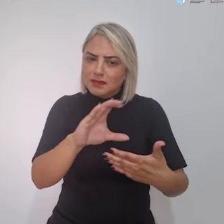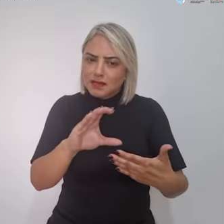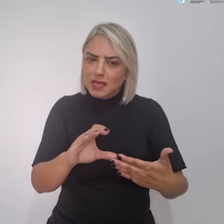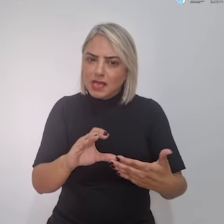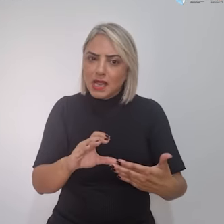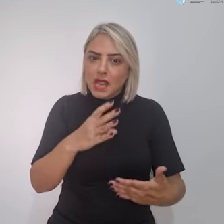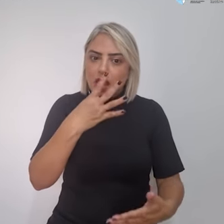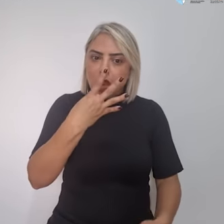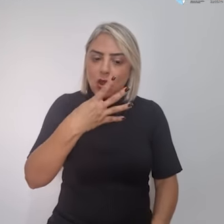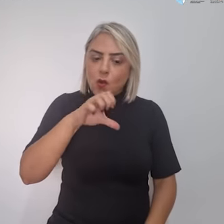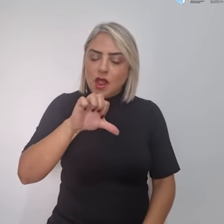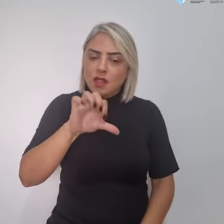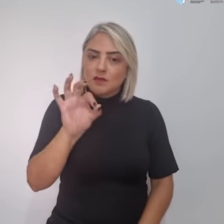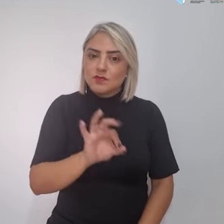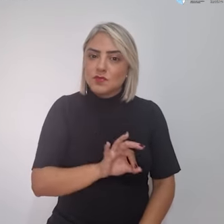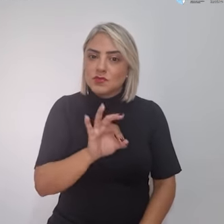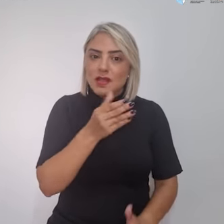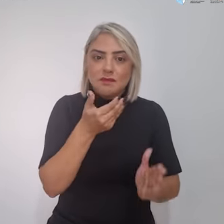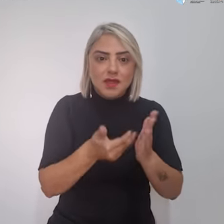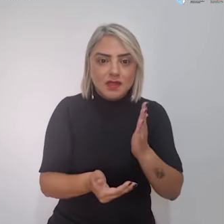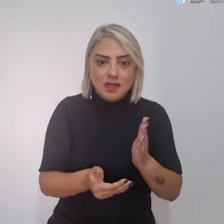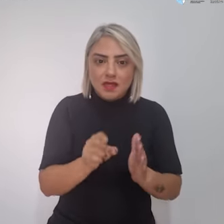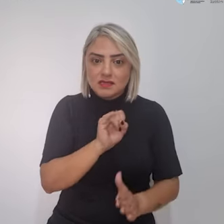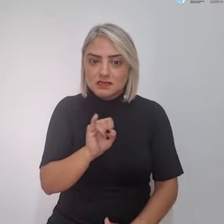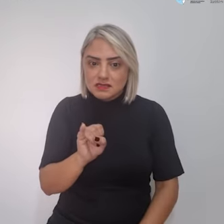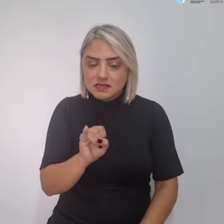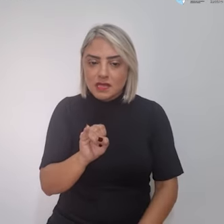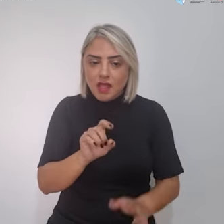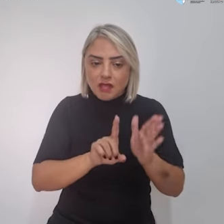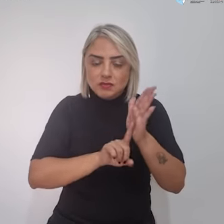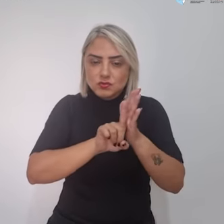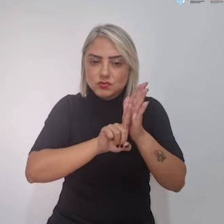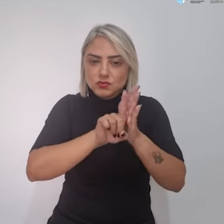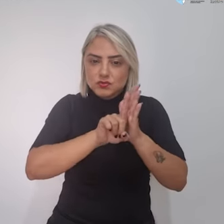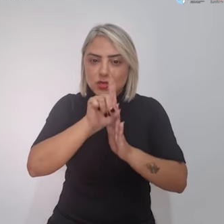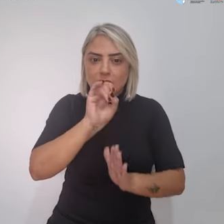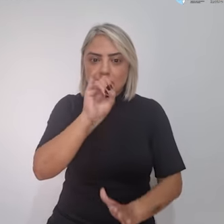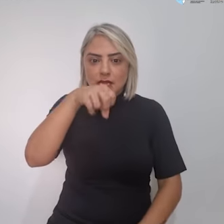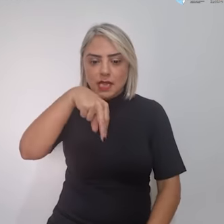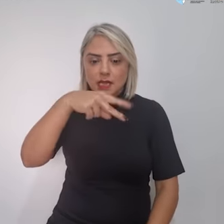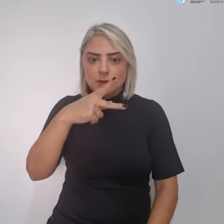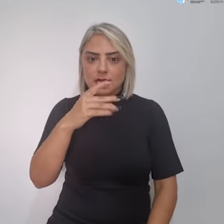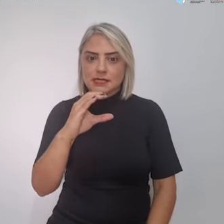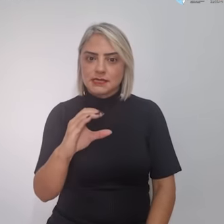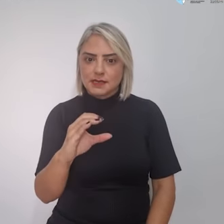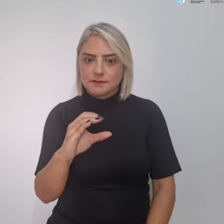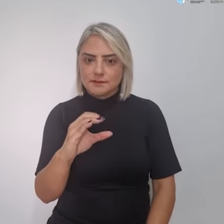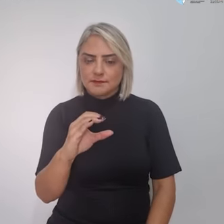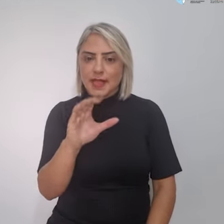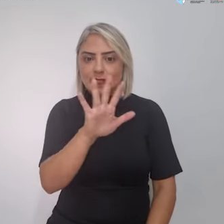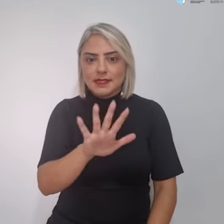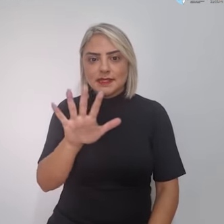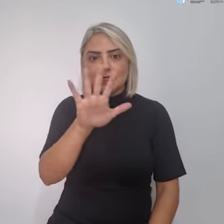49%, se considerada a inflação pelo INPC, Índice Nacional de Preços ao